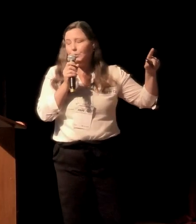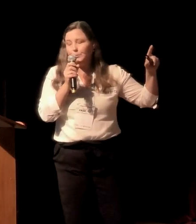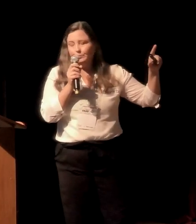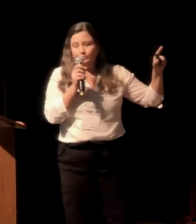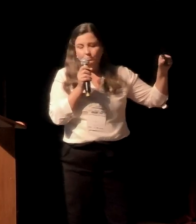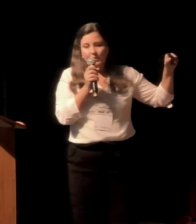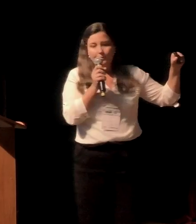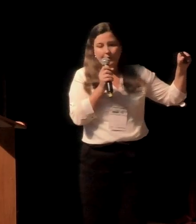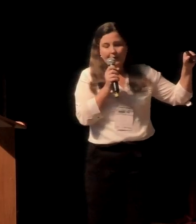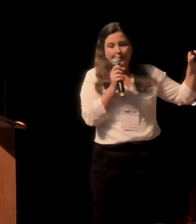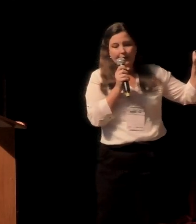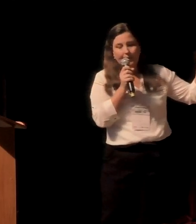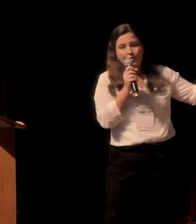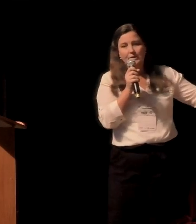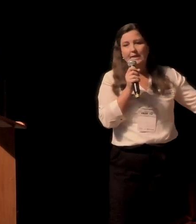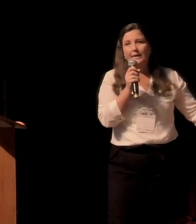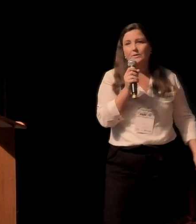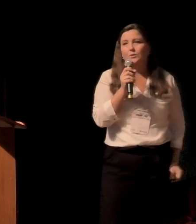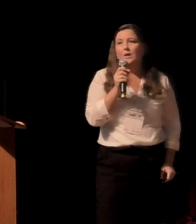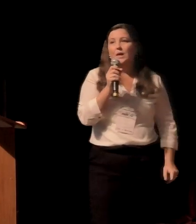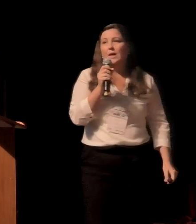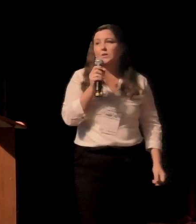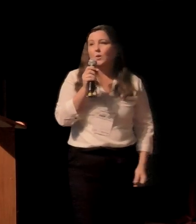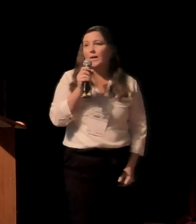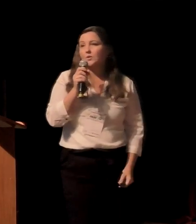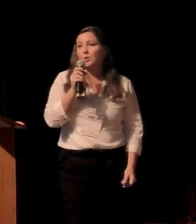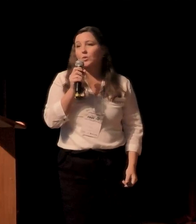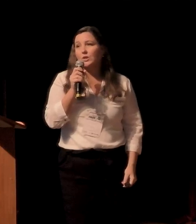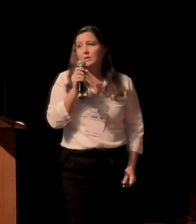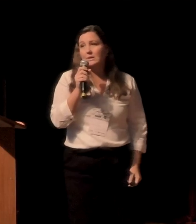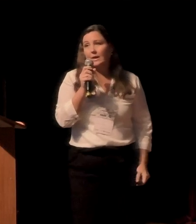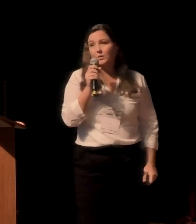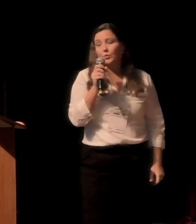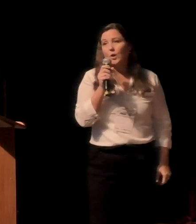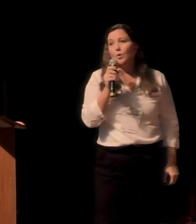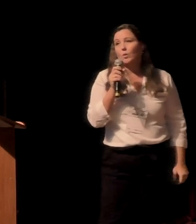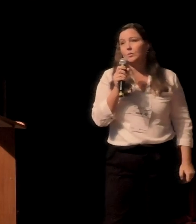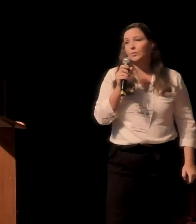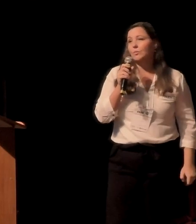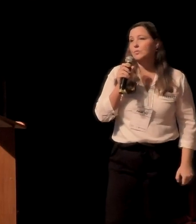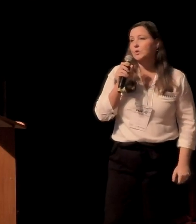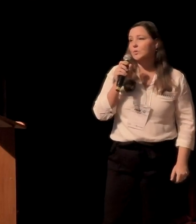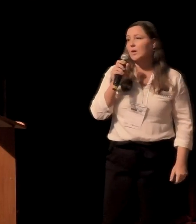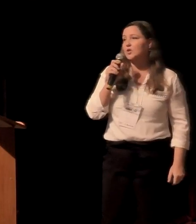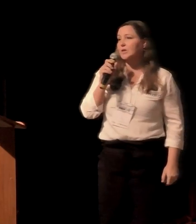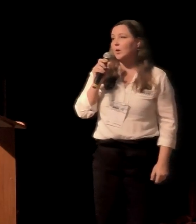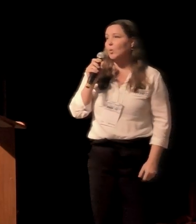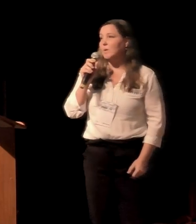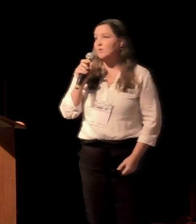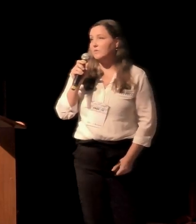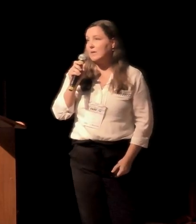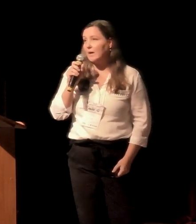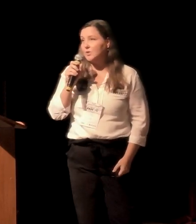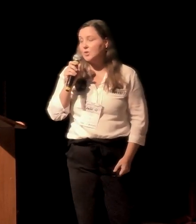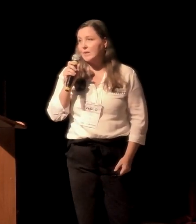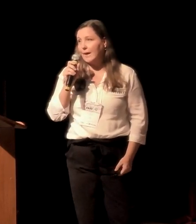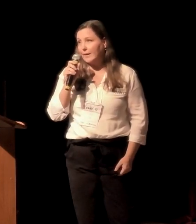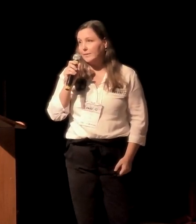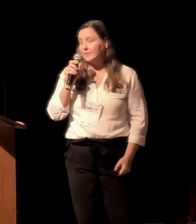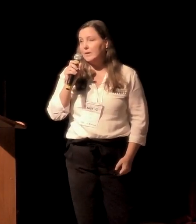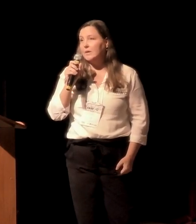queijo pasteurizado ele só é utilizado quando os Estudantes têm alguma atividade